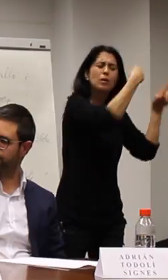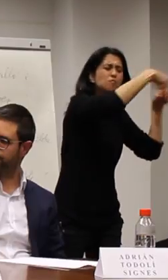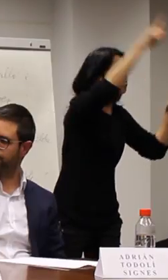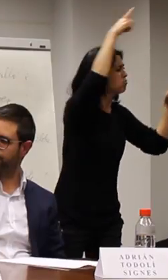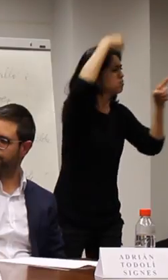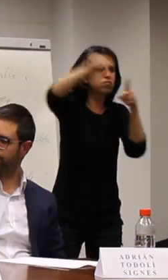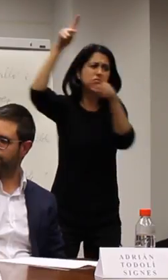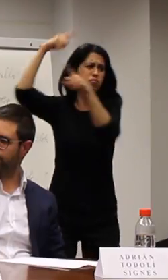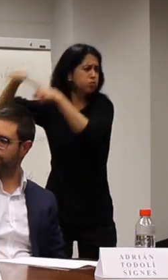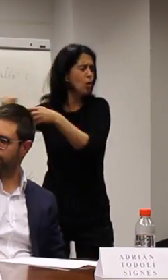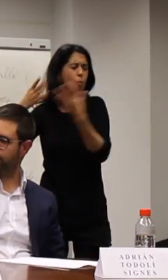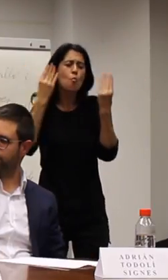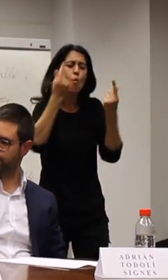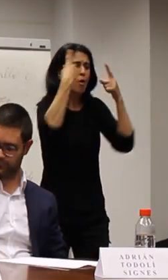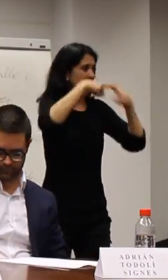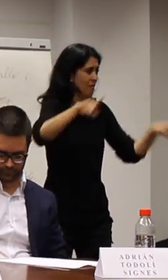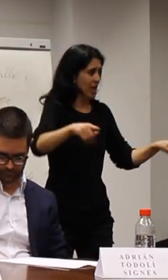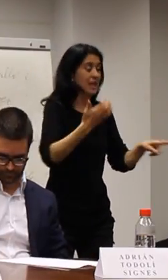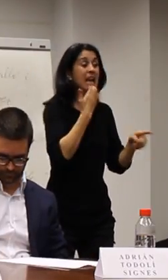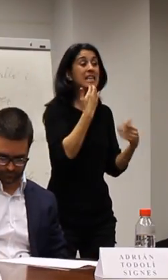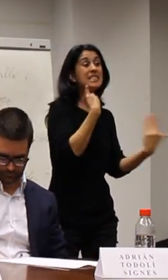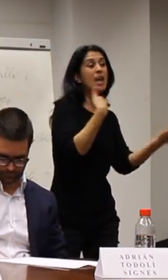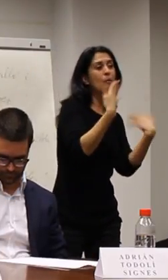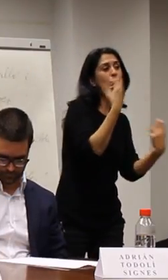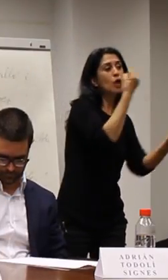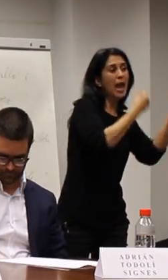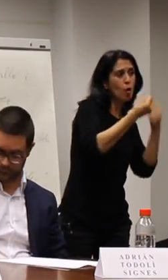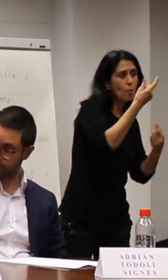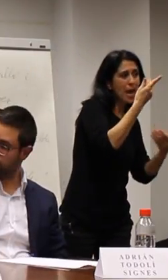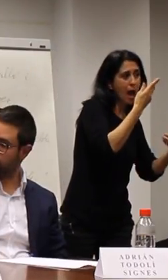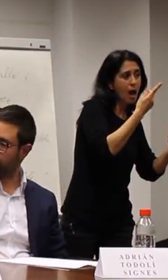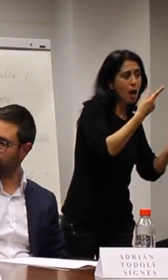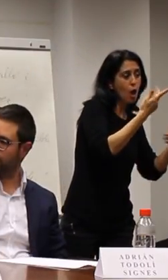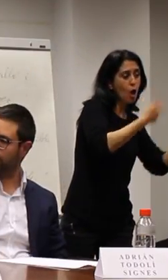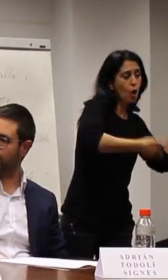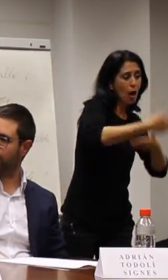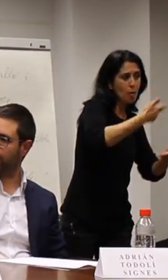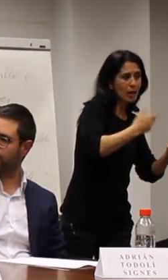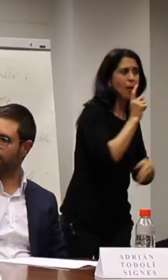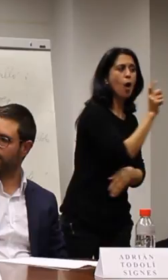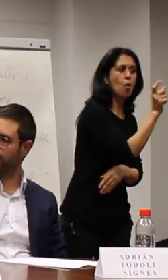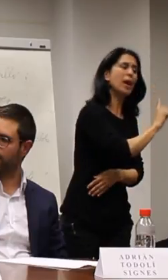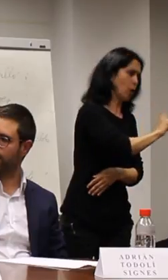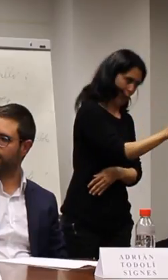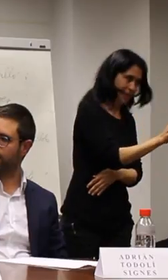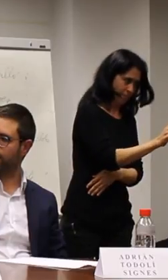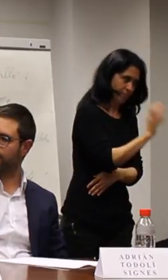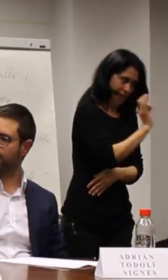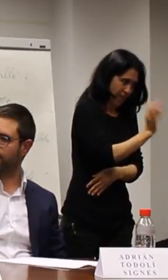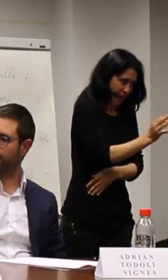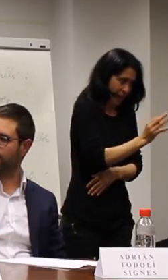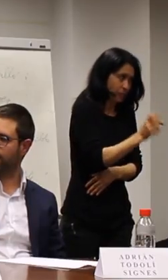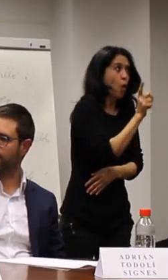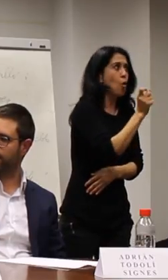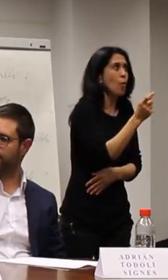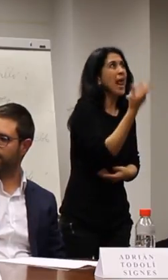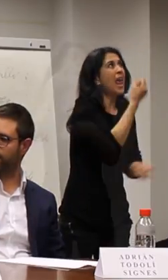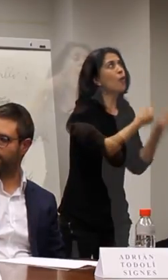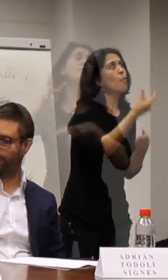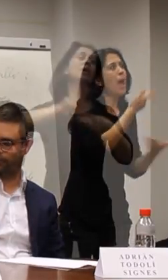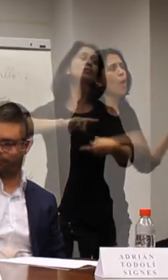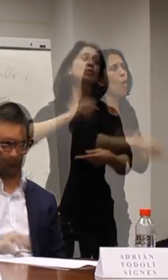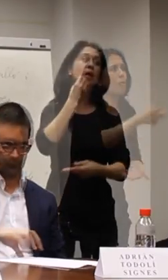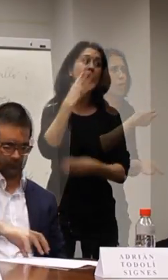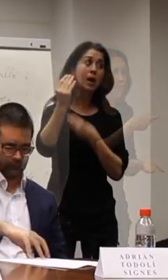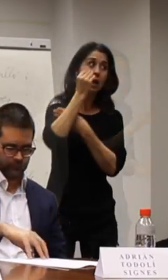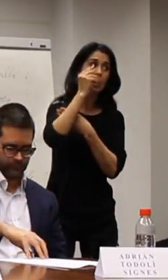diferente. Si estamos hablando de que economía colaborativa, que no lo es Uber, entonces es que el debate es bastante